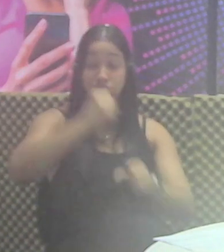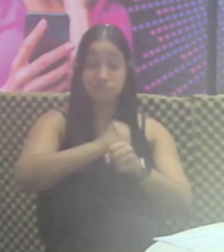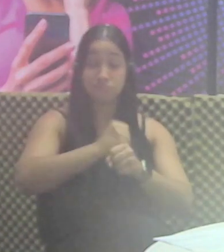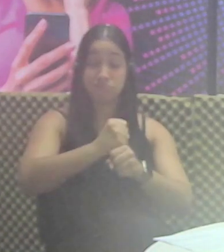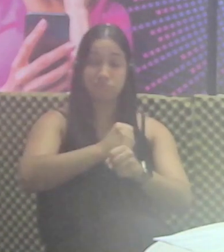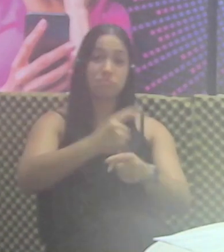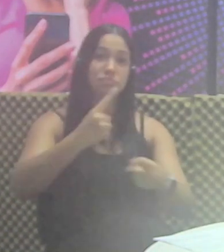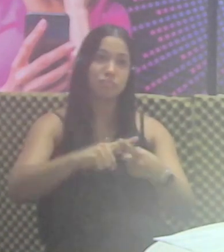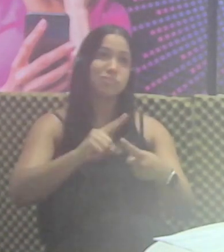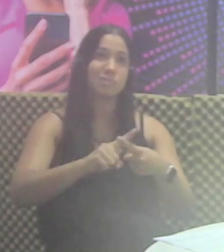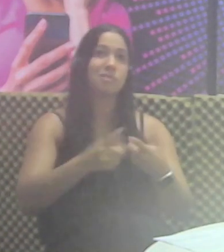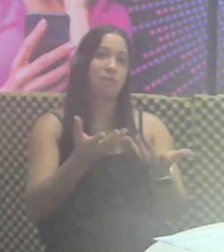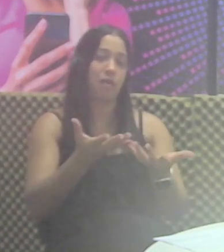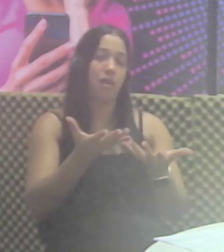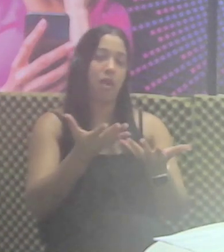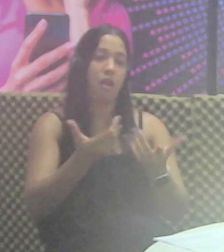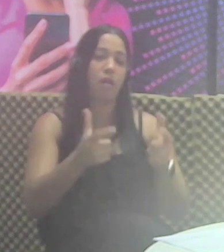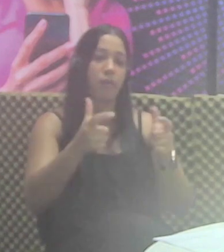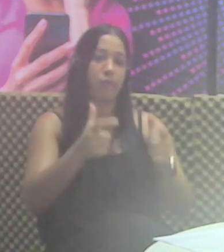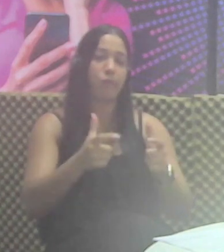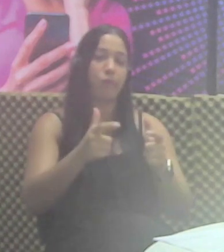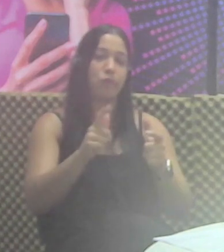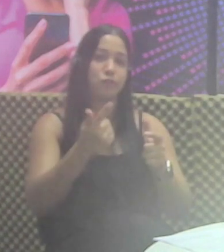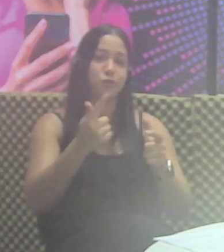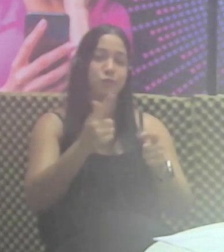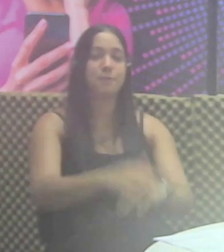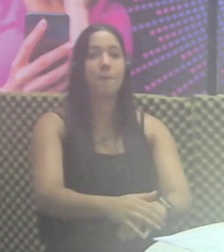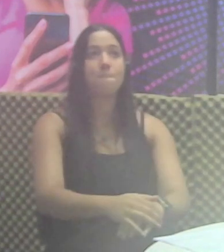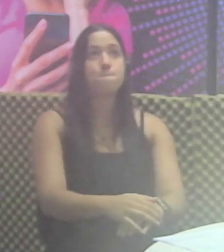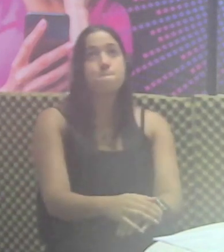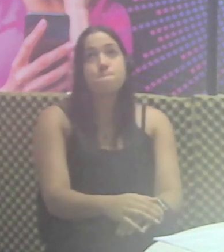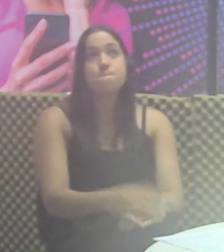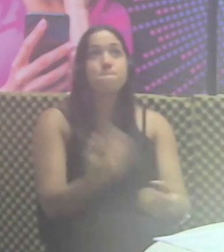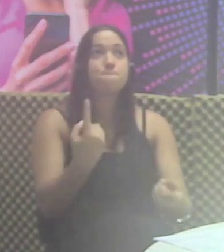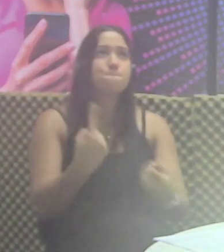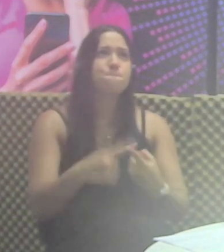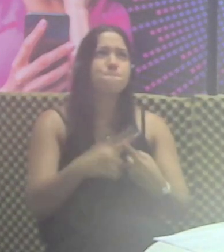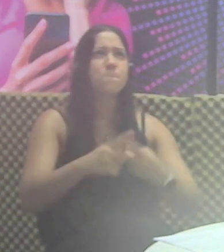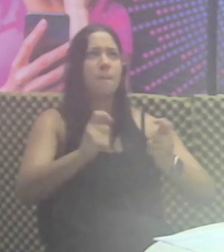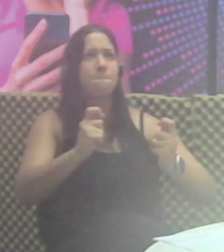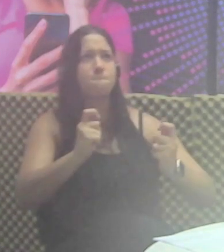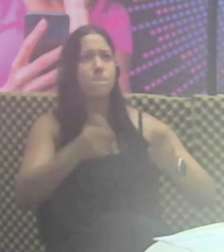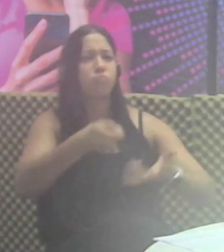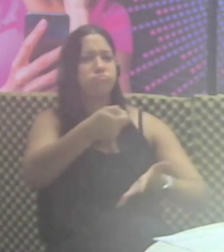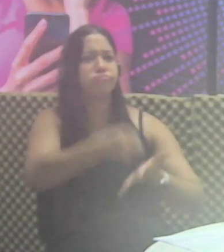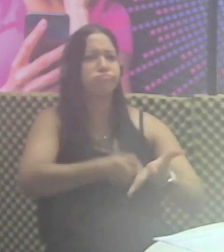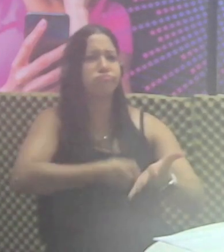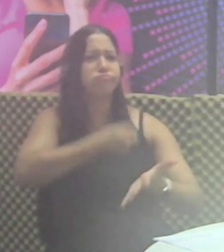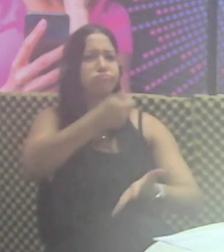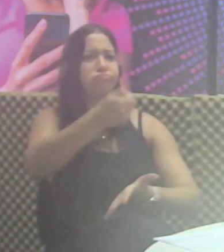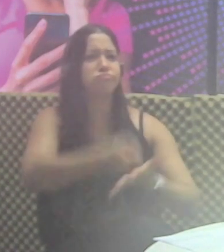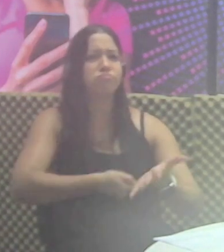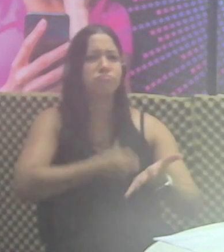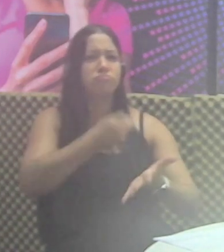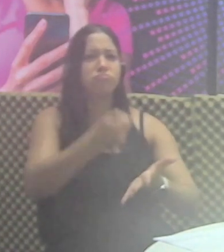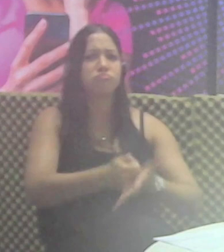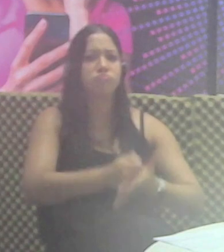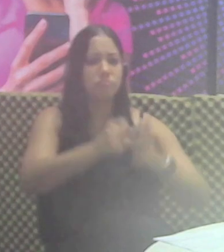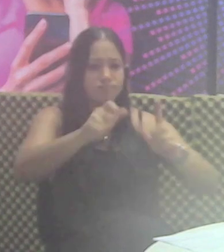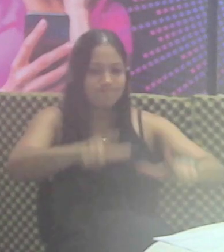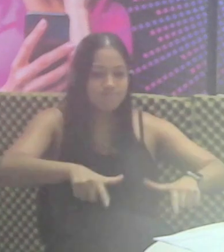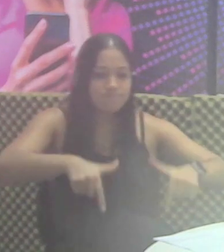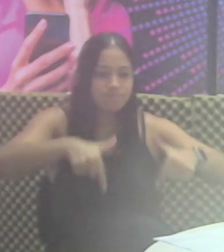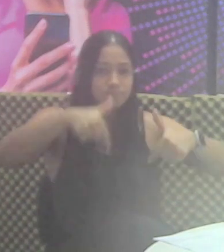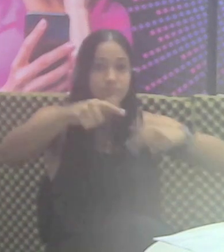posição geográfica que ele tem, porque ele tem uma condição de enfrentamento que abarca ações que vai além